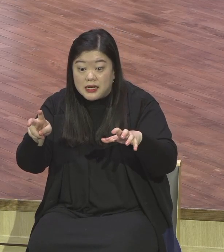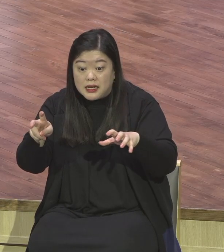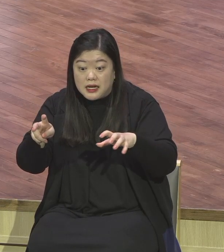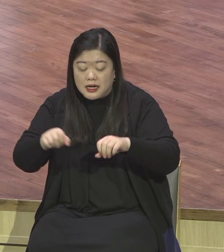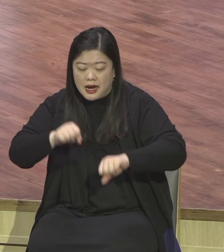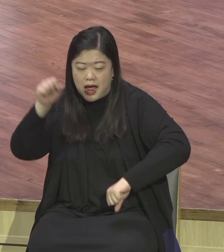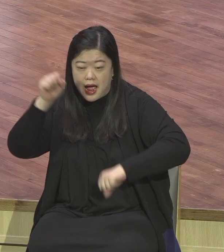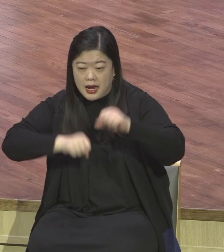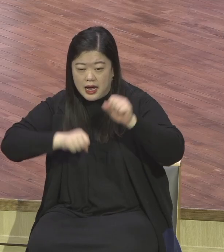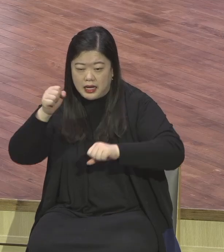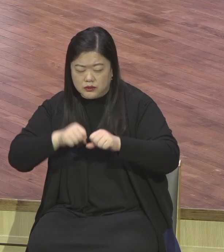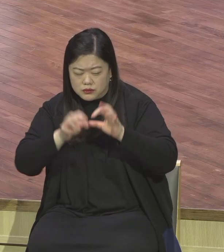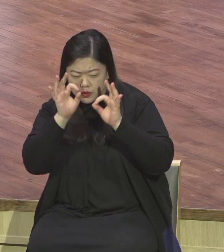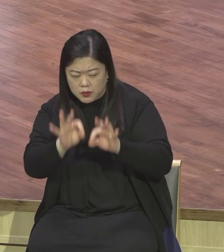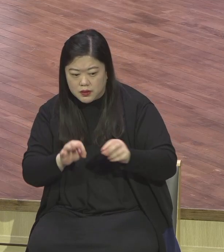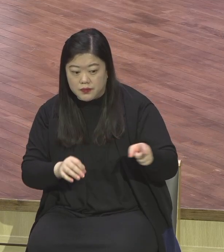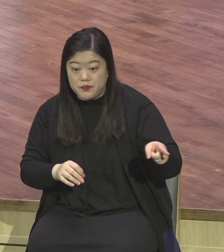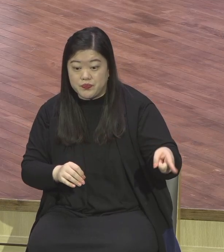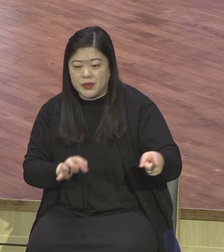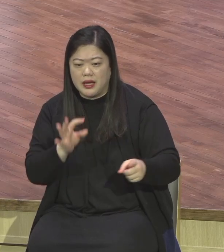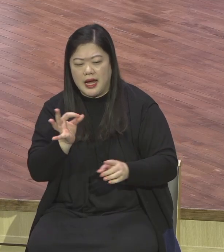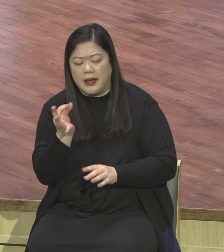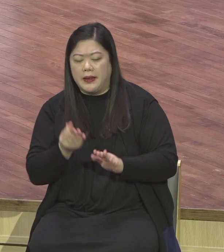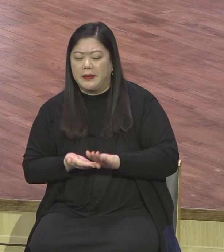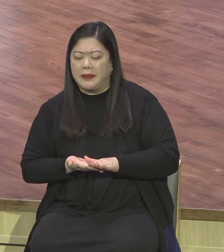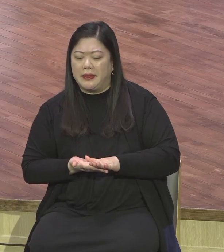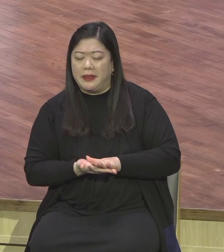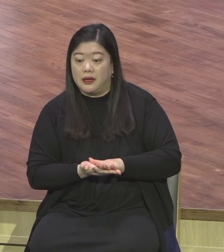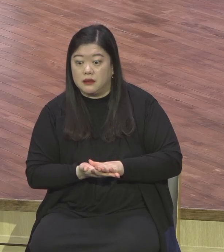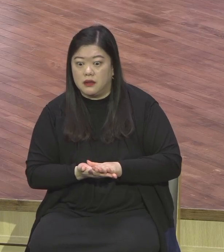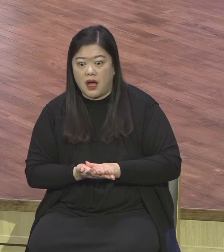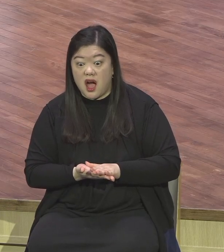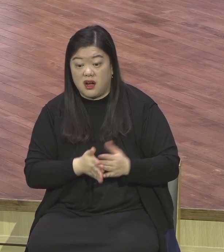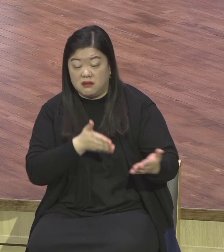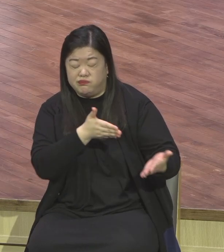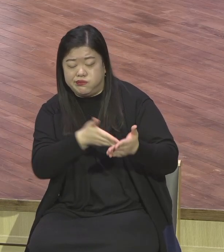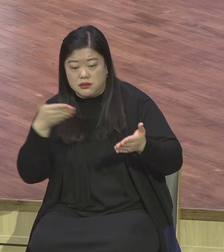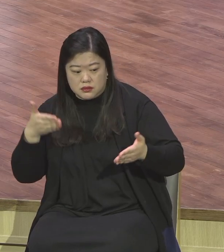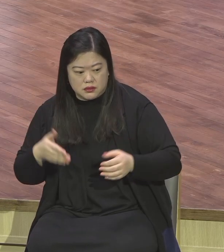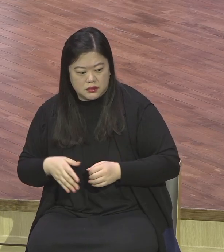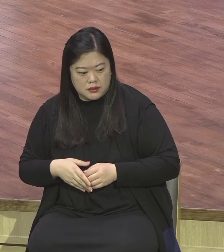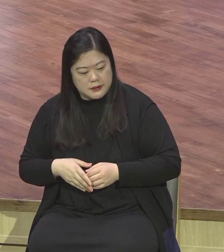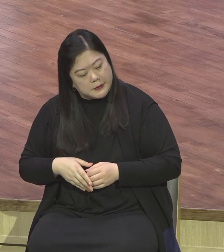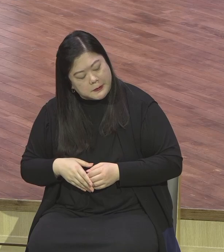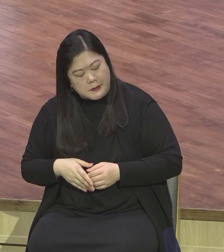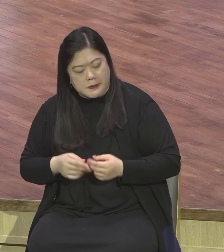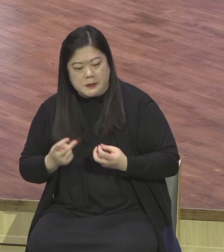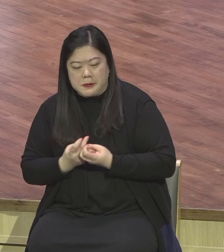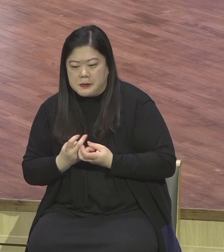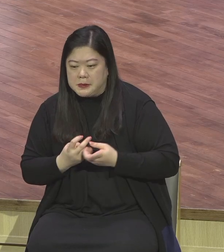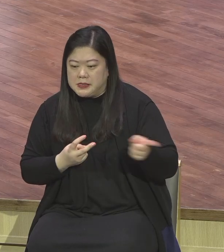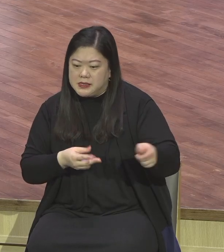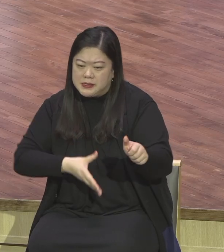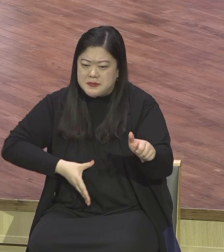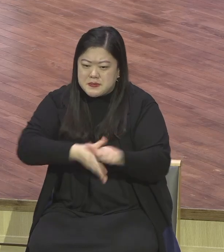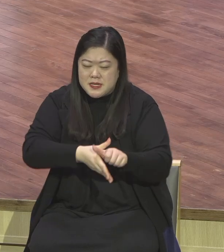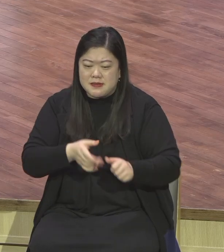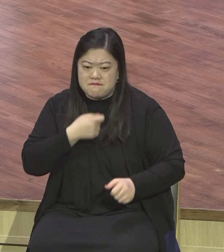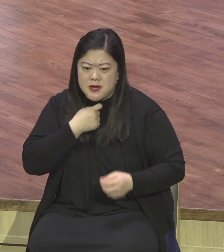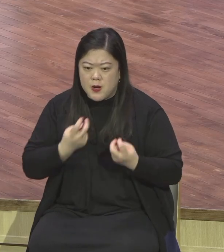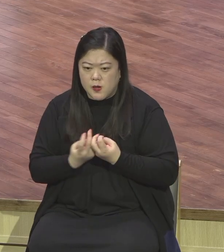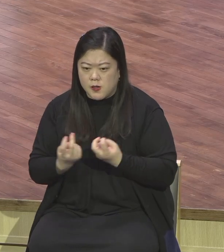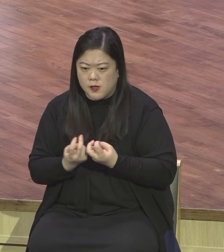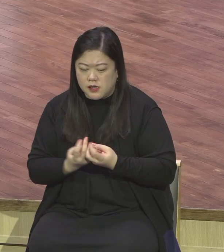돈을 주가지고 다니엘에게 다른 거 안 통한단 말이에요 다니엘을 딱 보니까 최고 인간이 제일 중요하게 생각하는 것이